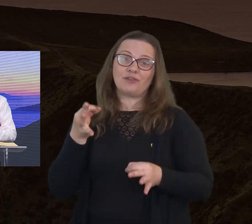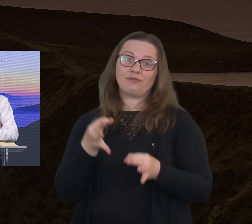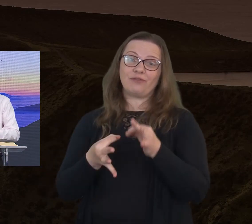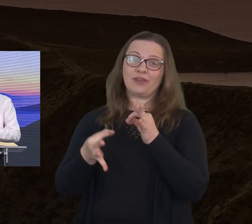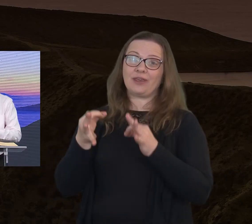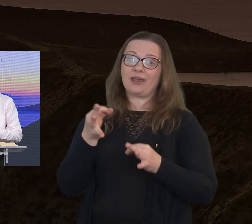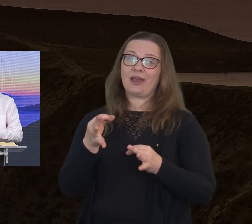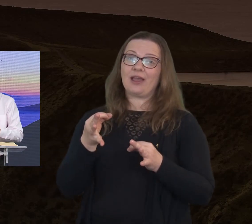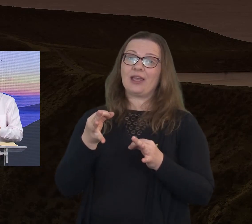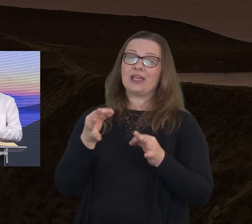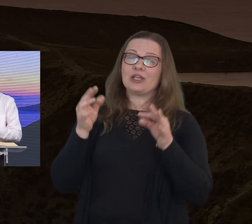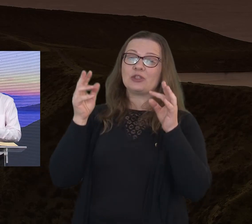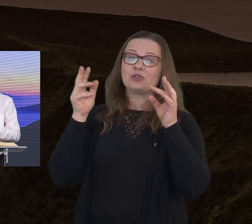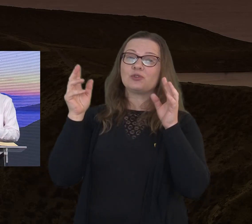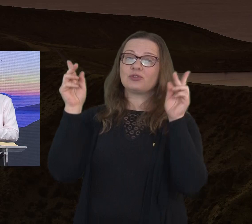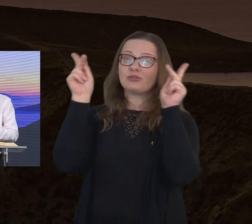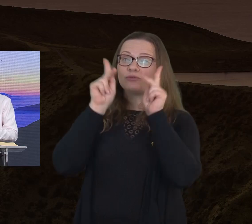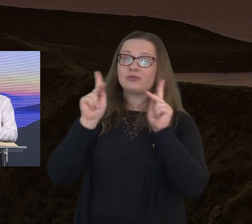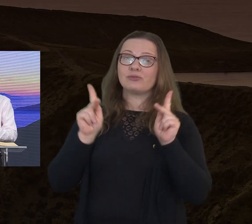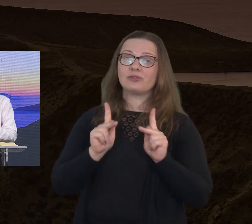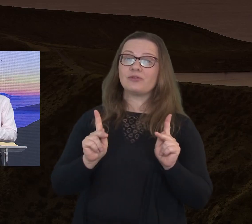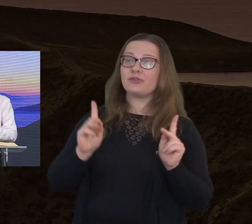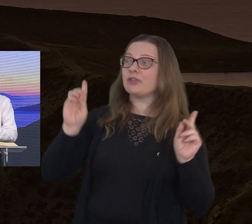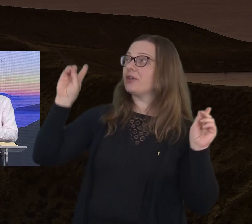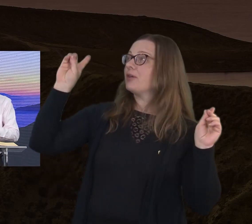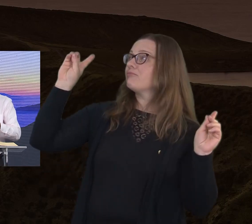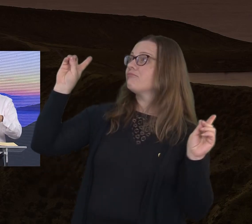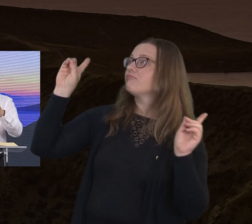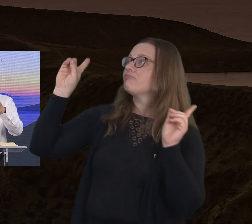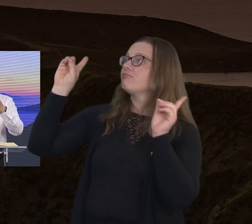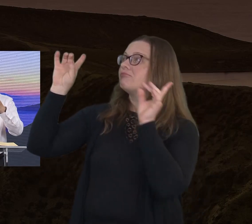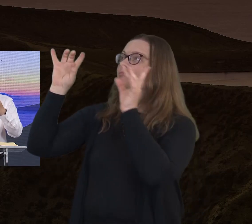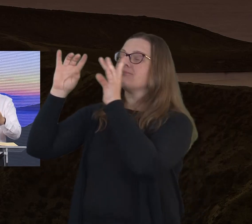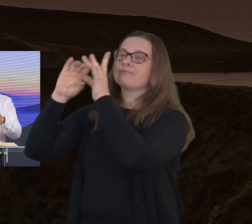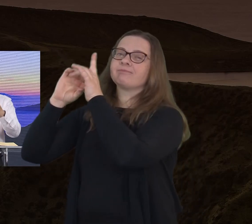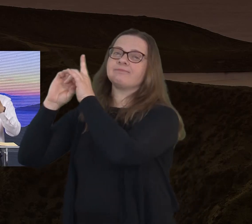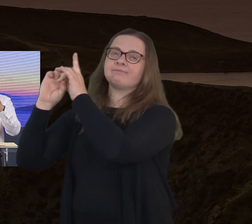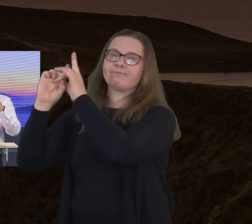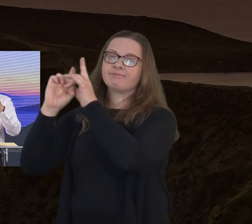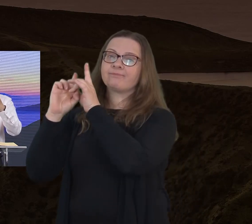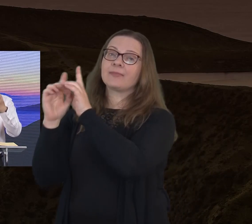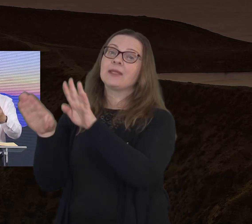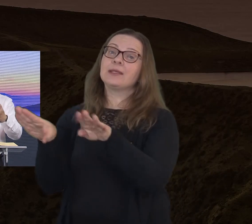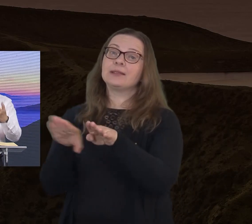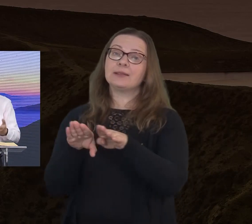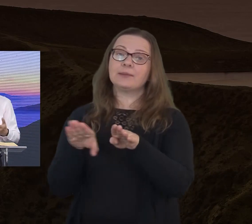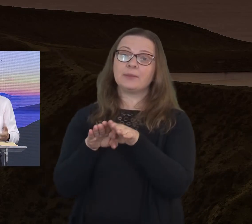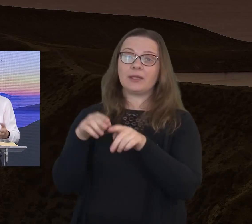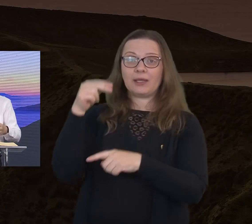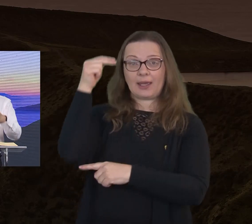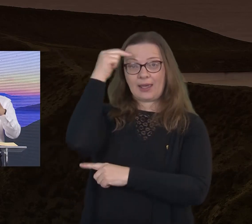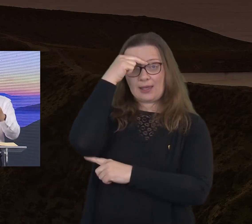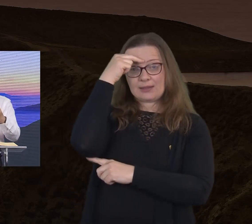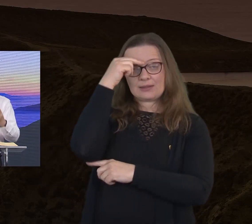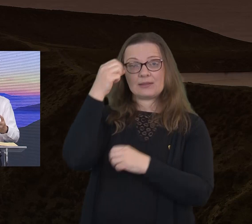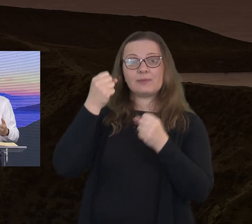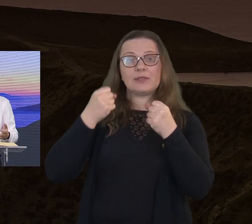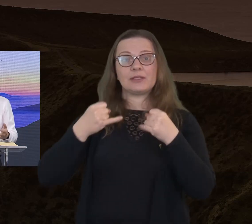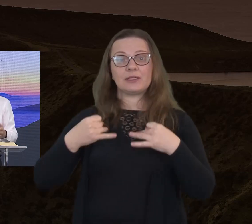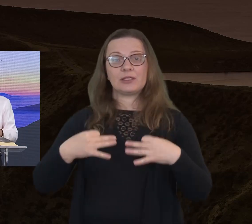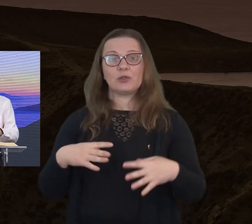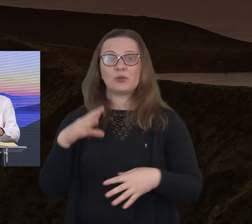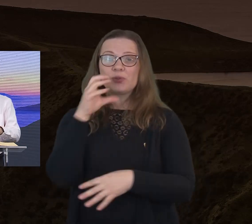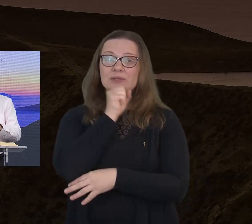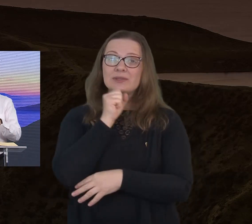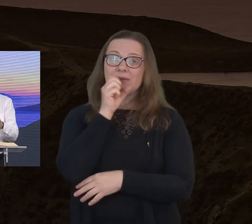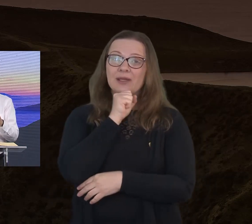Deus. Né? Aos sábados, nosso querido irmão Ezra está falando muito, a palavra da reconciliação, o ministério da